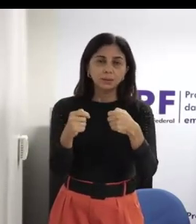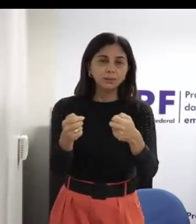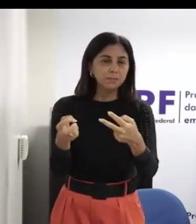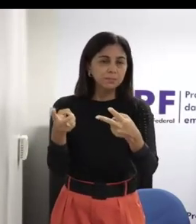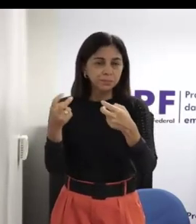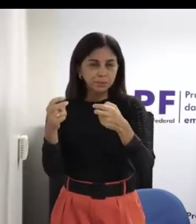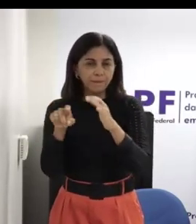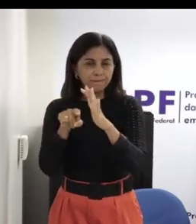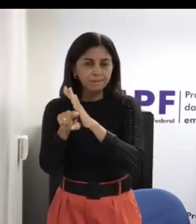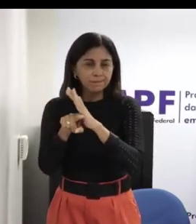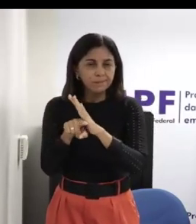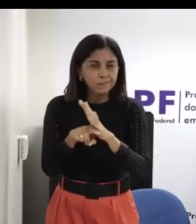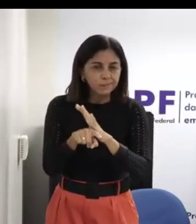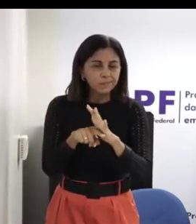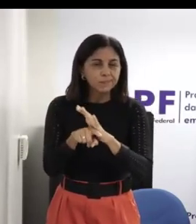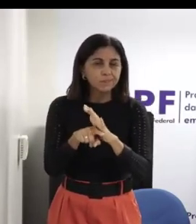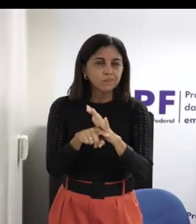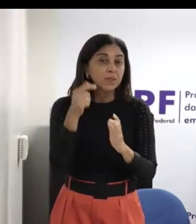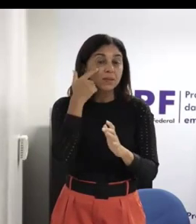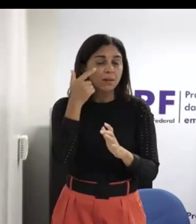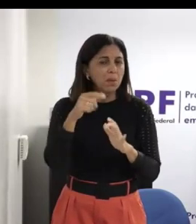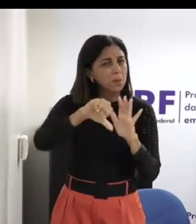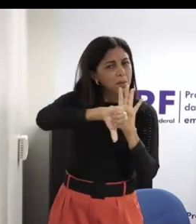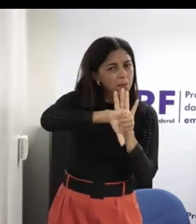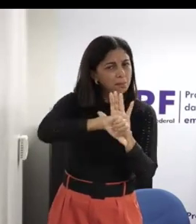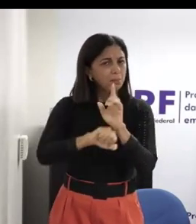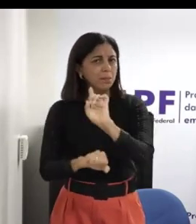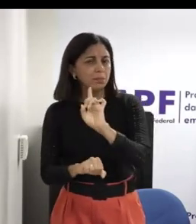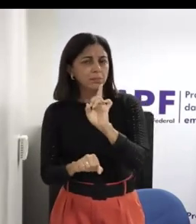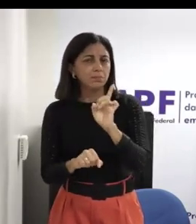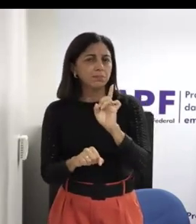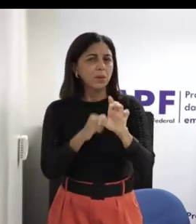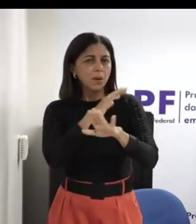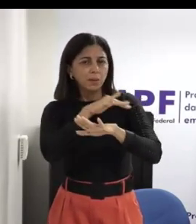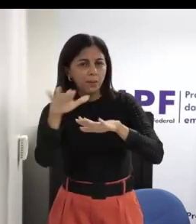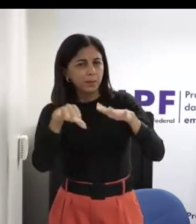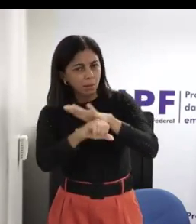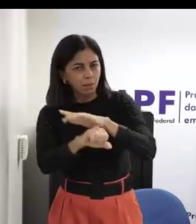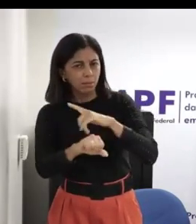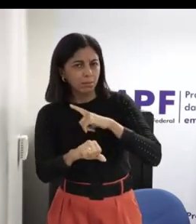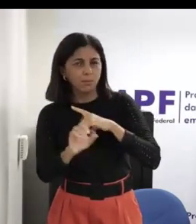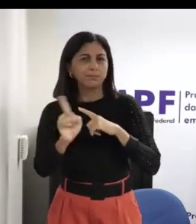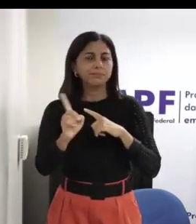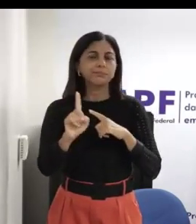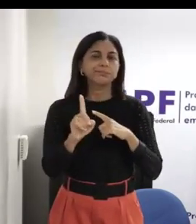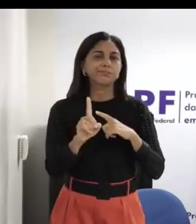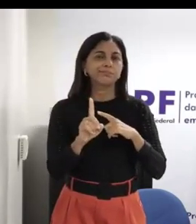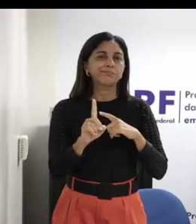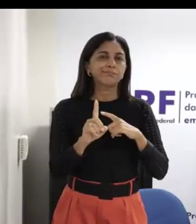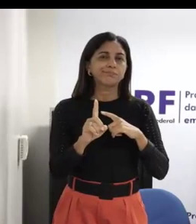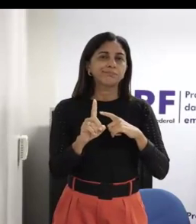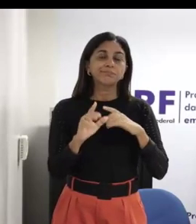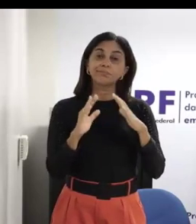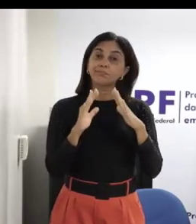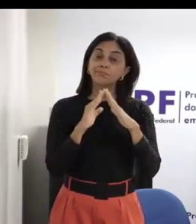que que ah não será que vai dar alguma coisa Não não vai vocês estão Cumprindo com o dever social de vocês de levar